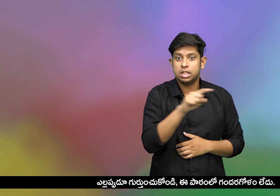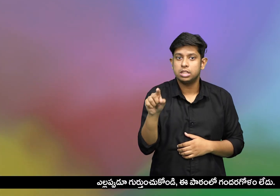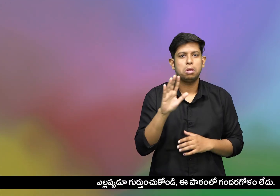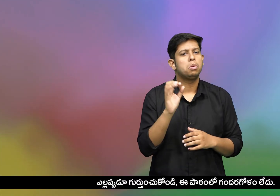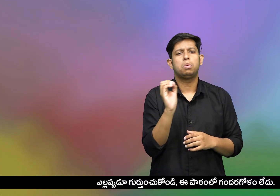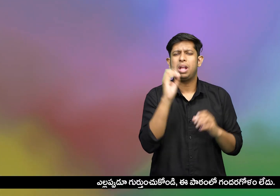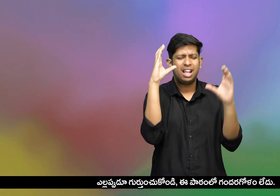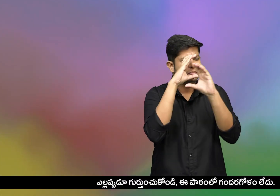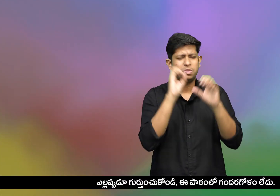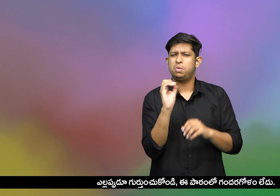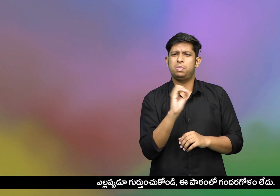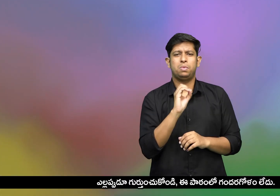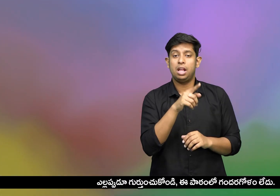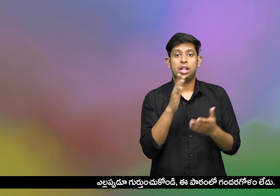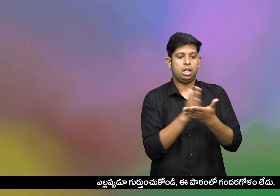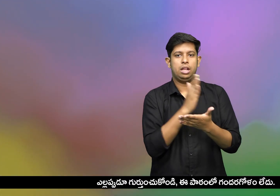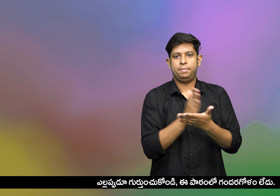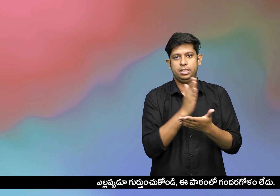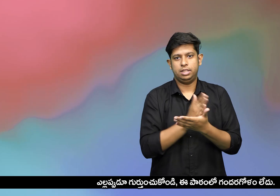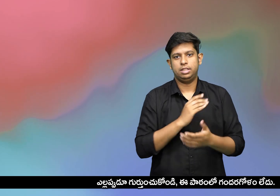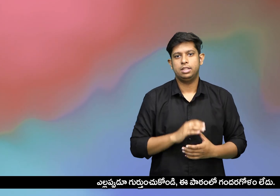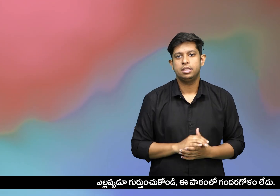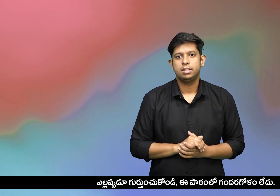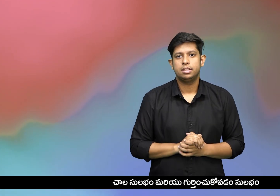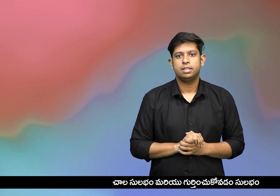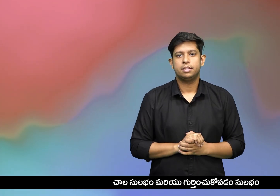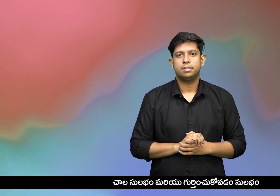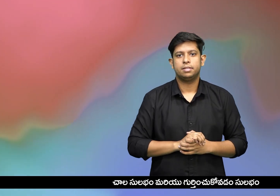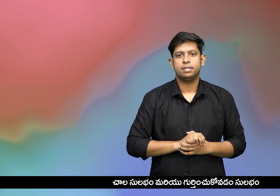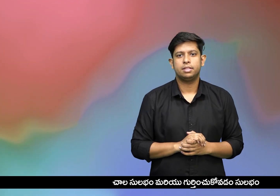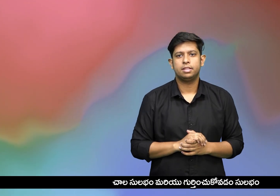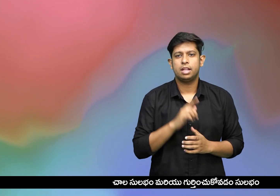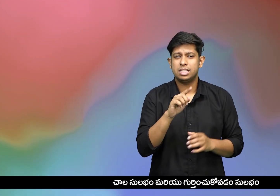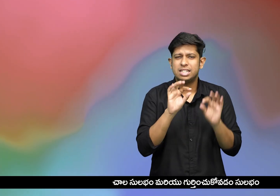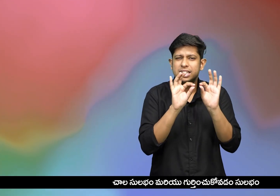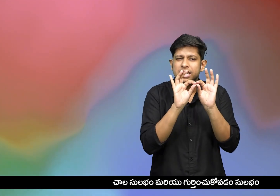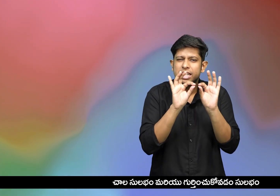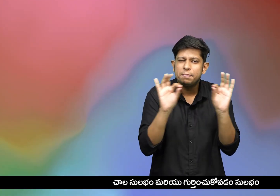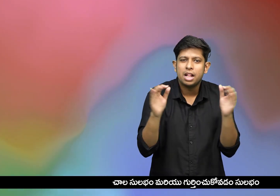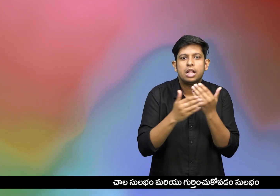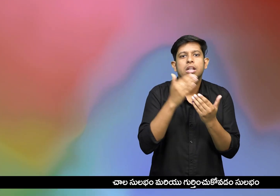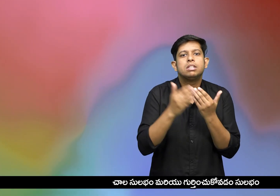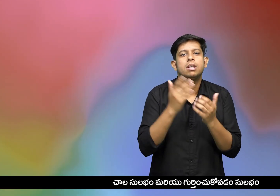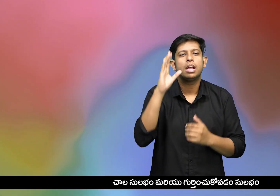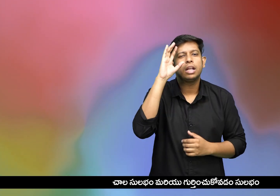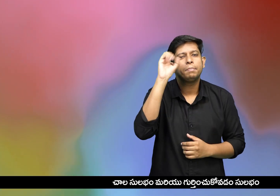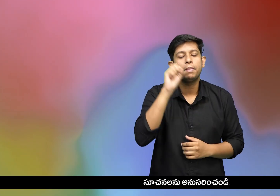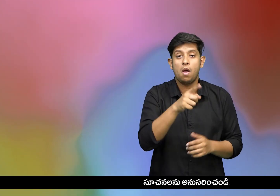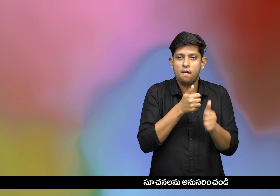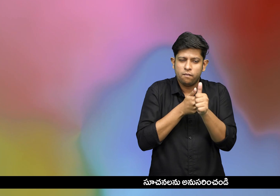ఎల్లప్పుడూ గుర్తుంచుకోండి, ఈ పాఠంలో గందరగోళం లేదు. చాలా సులభం మరియు గుర్తుంచుకోవడం సులభం.